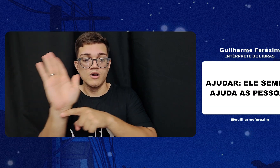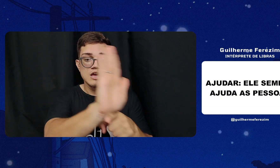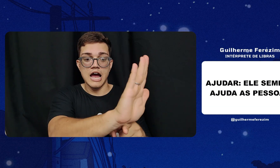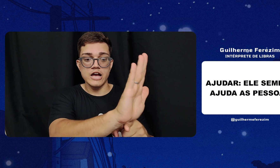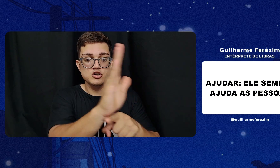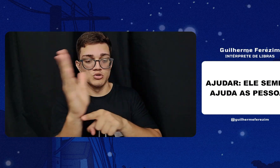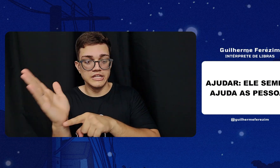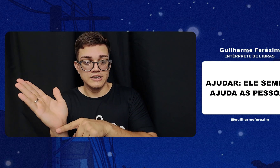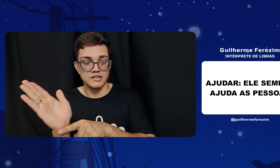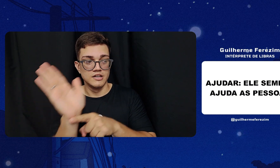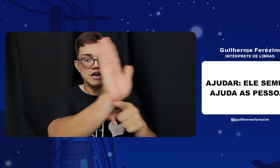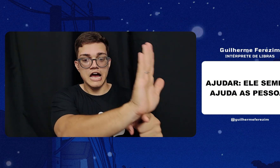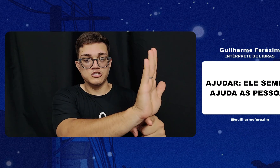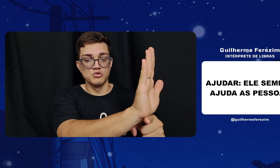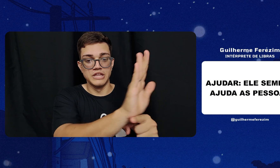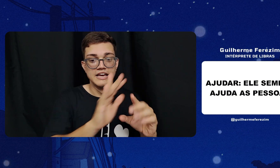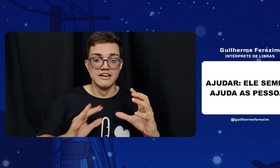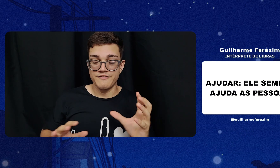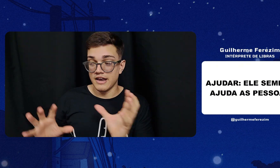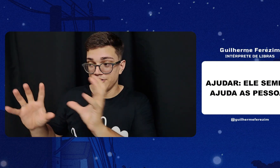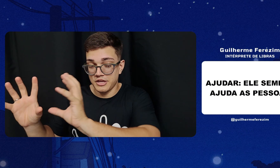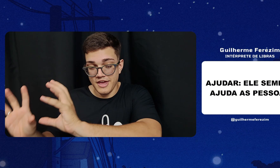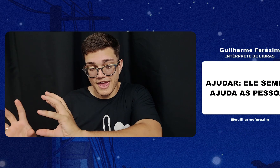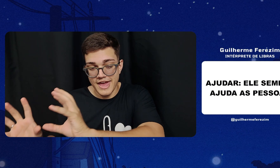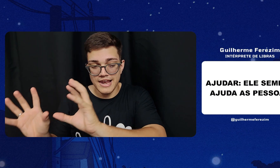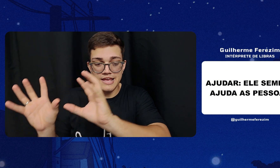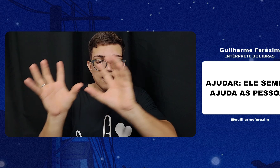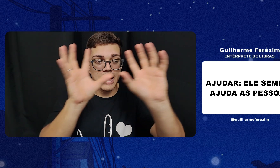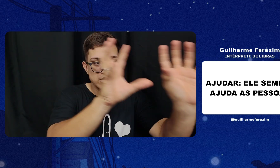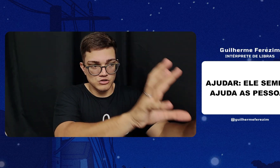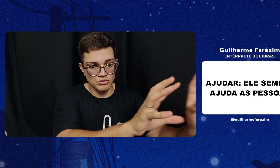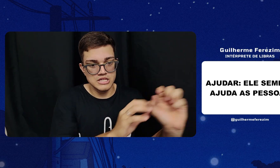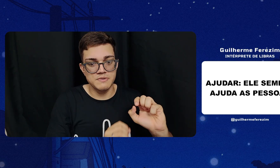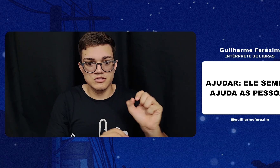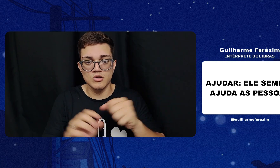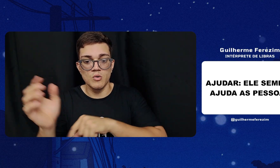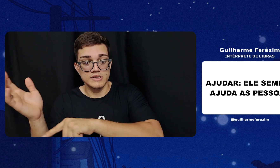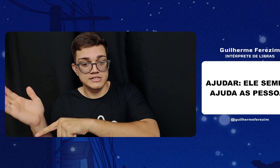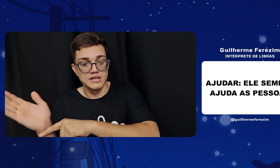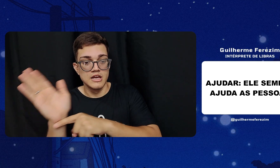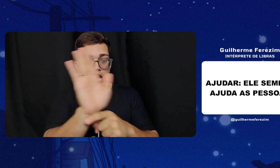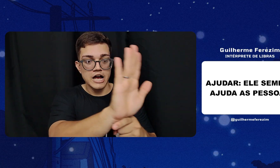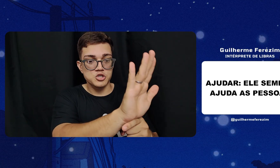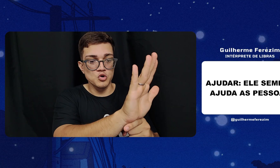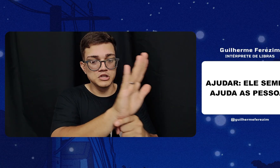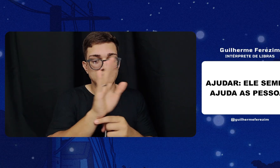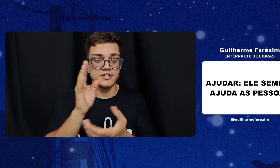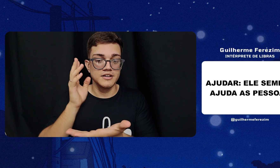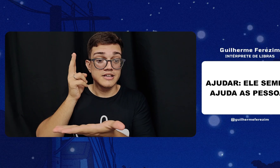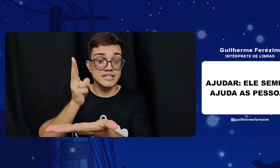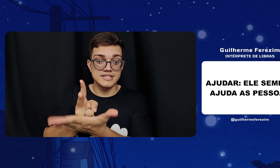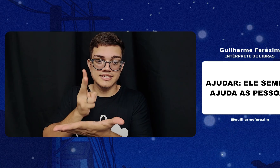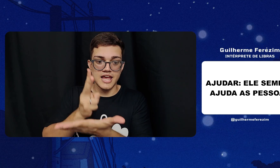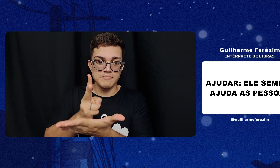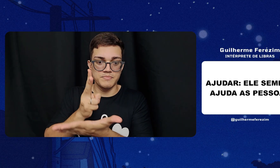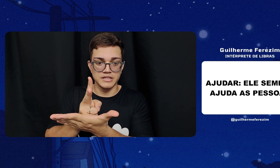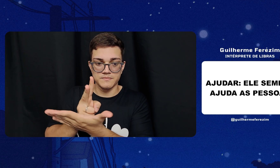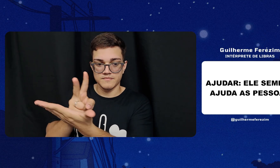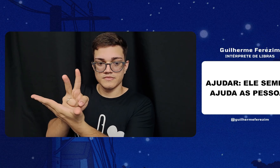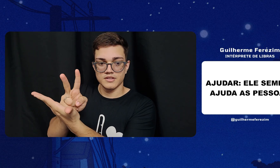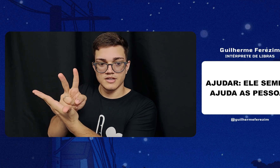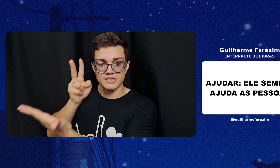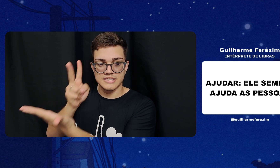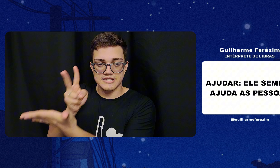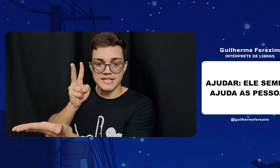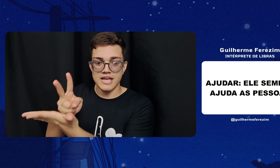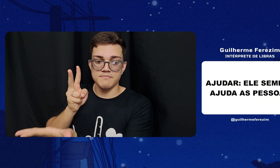direcional. Ajuda. Falando que ele ajuda as pessoas. Ajuda. Sempre.